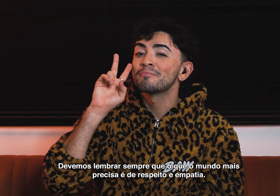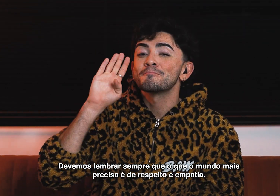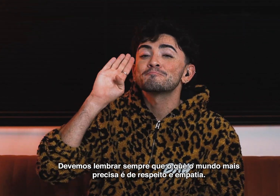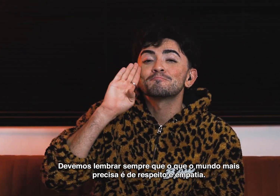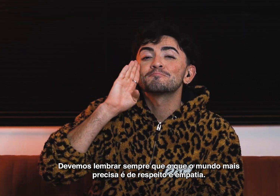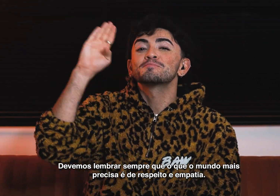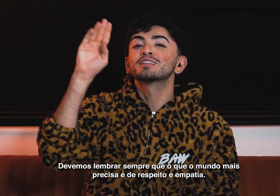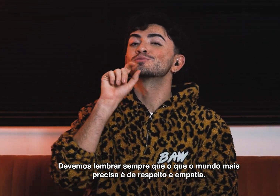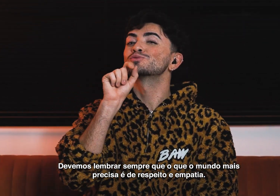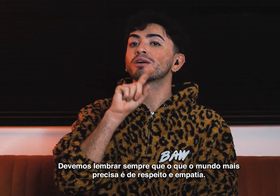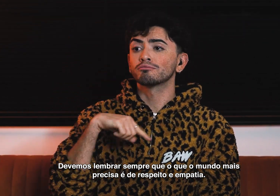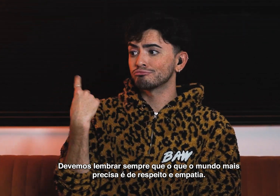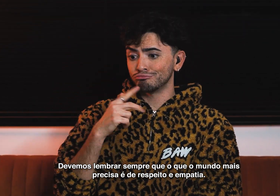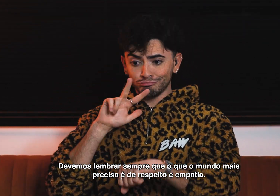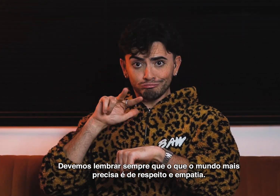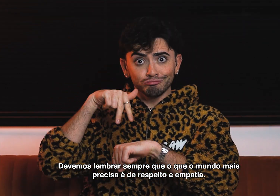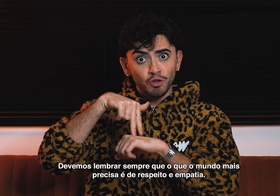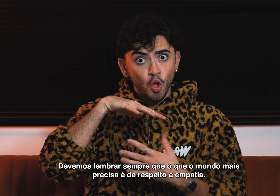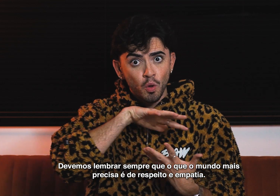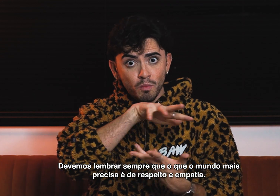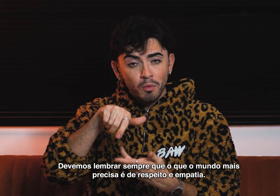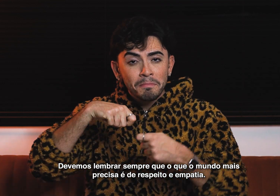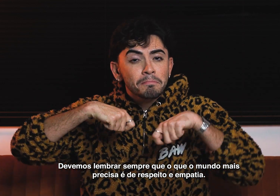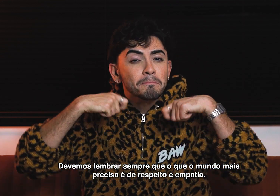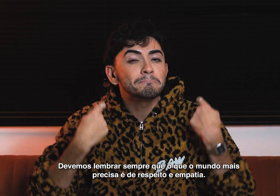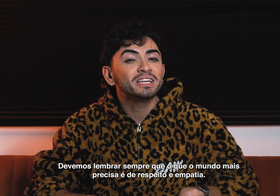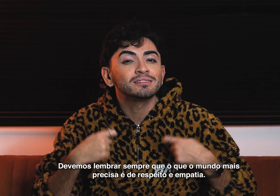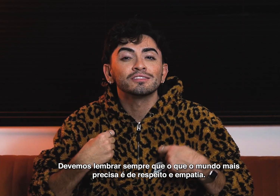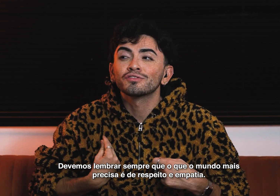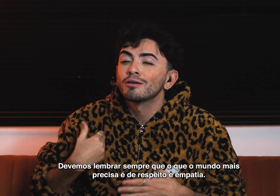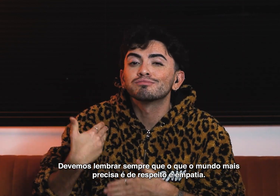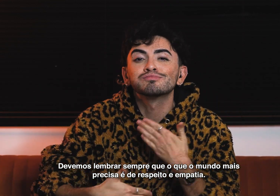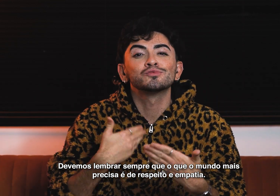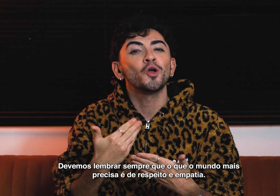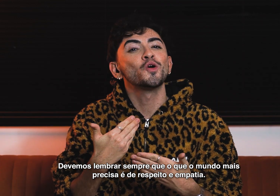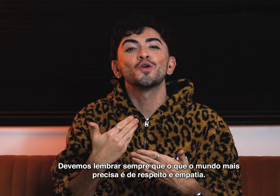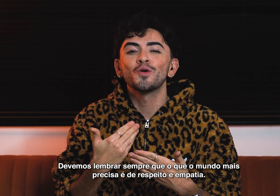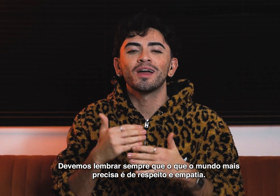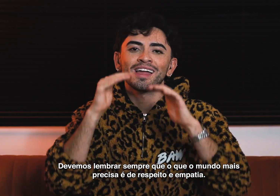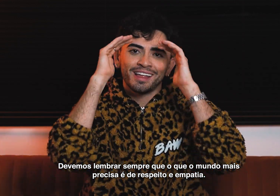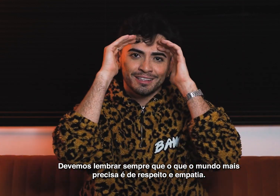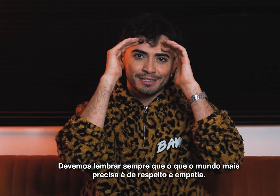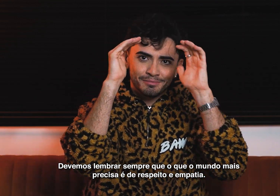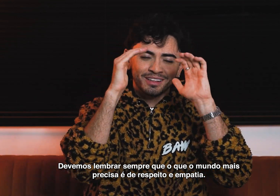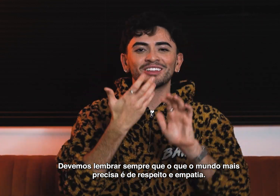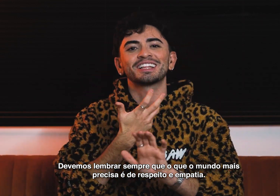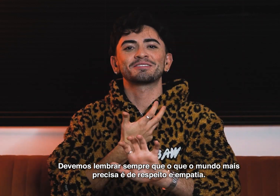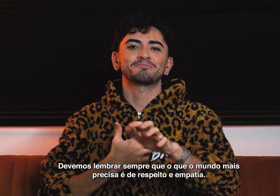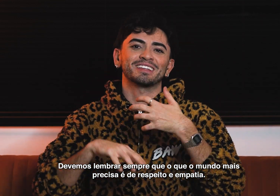seres humanos. Devemos lembrar sempre que o que o mundo mais precisa é de respeito e